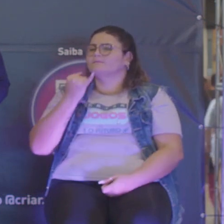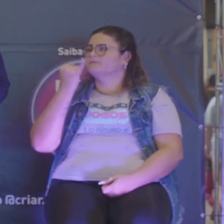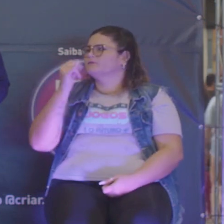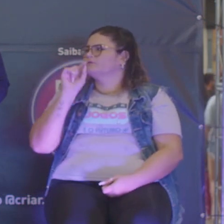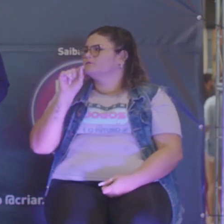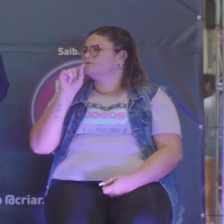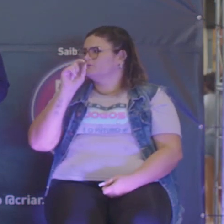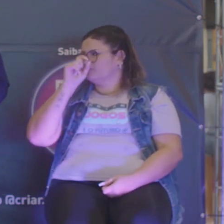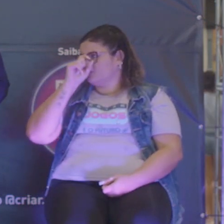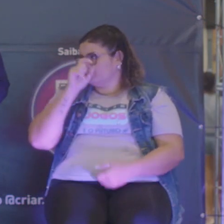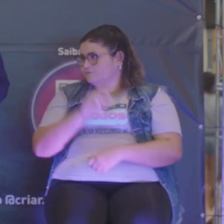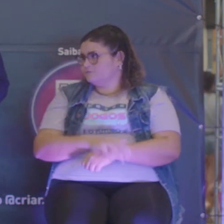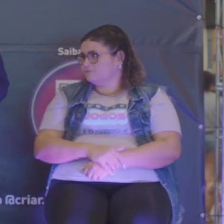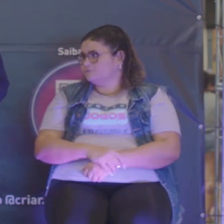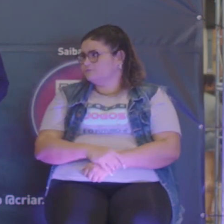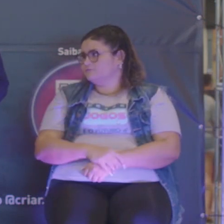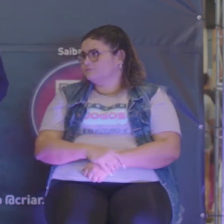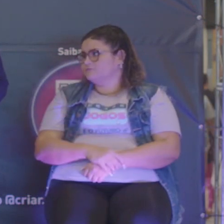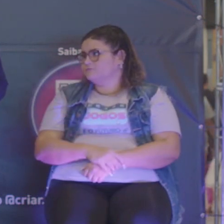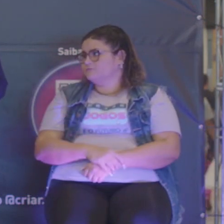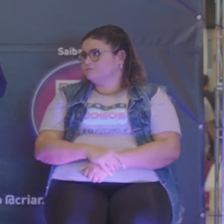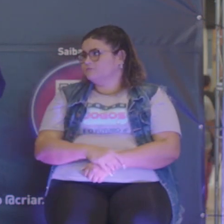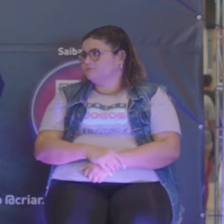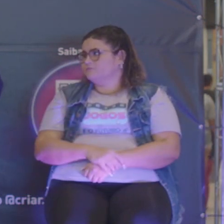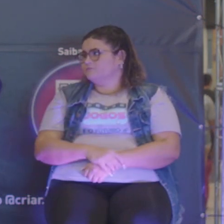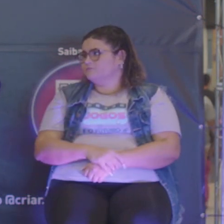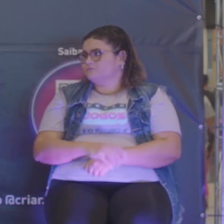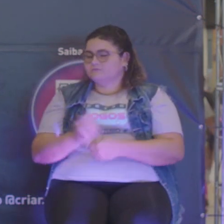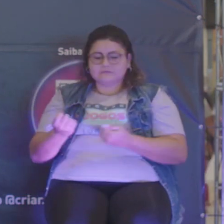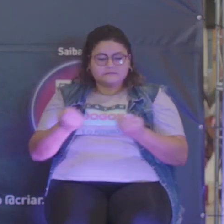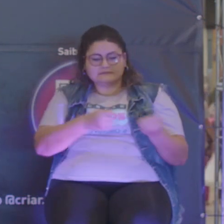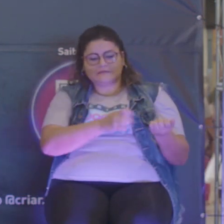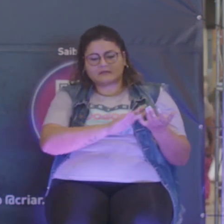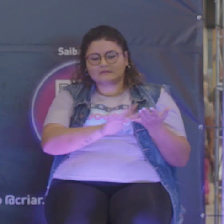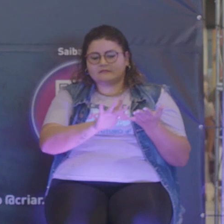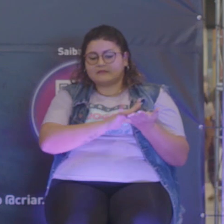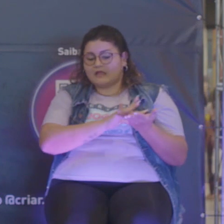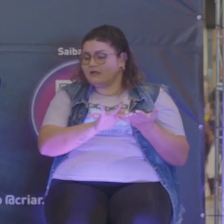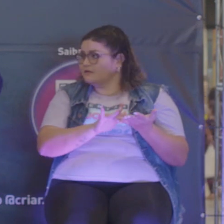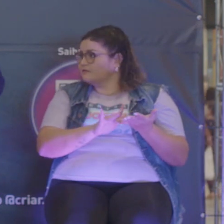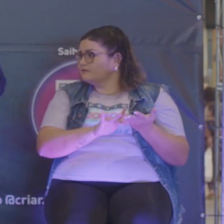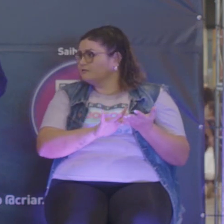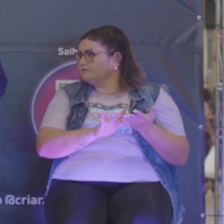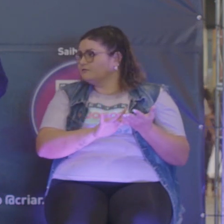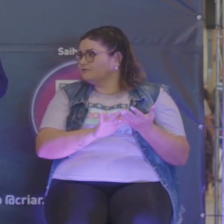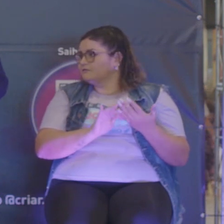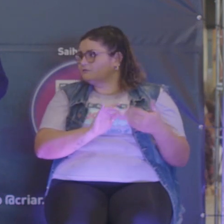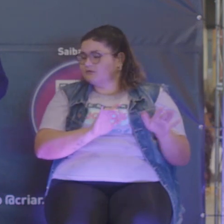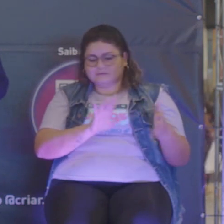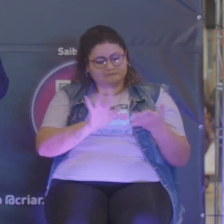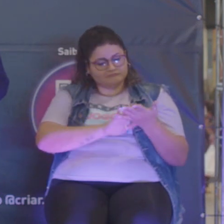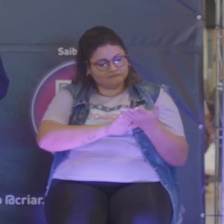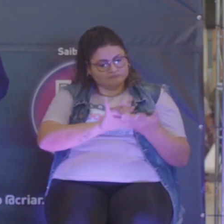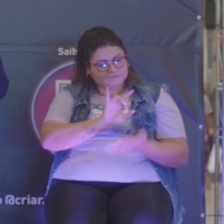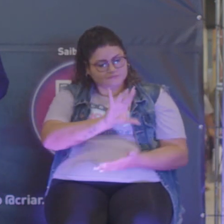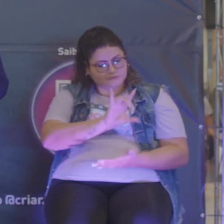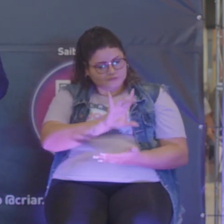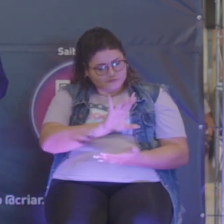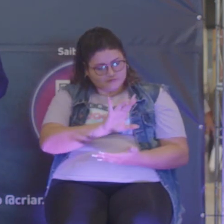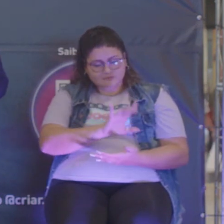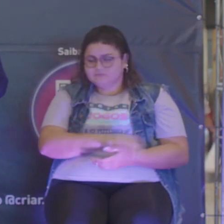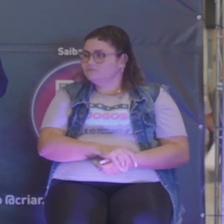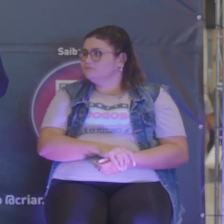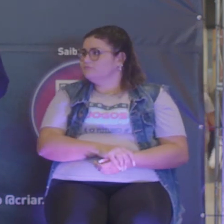quando você tem que deixar seu filho quieto num canto? Aí você dá um tablet para ele assistir? Então, em vez de você deixar ele assistindo alguma coisa,